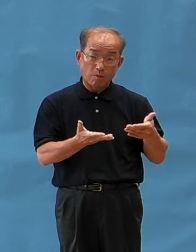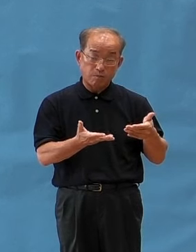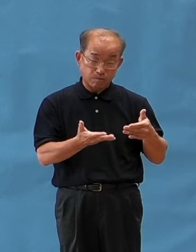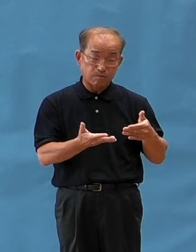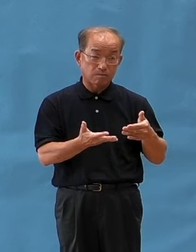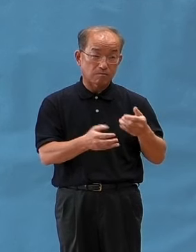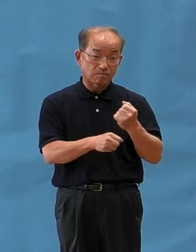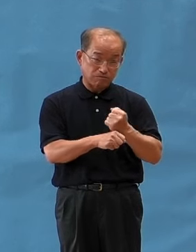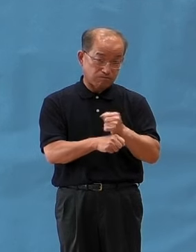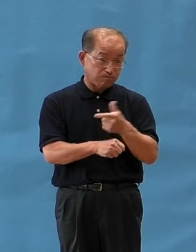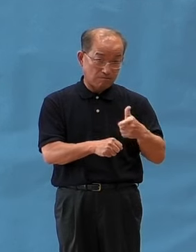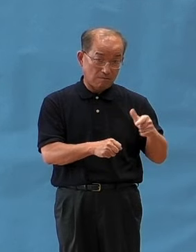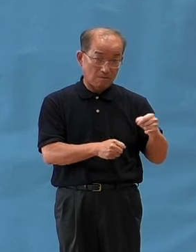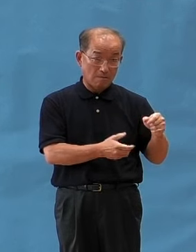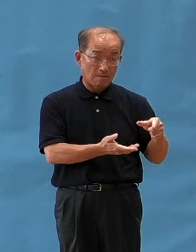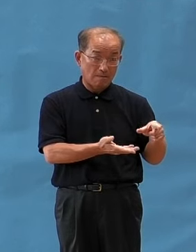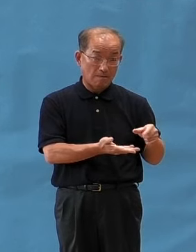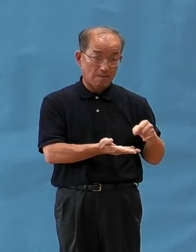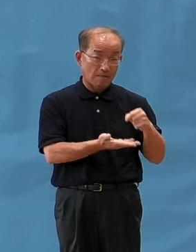で